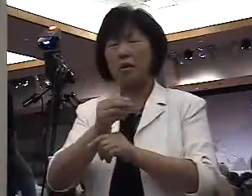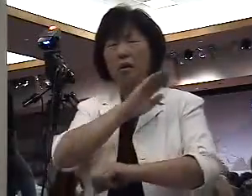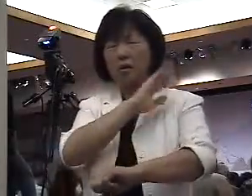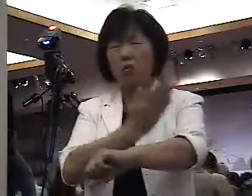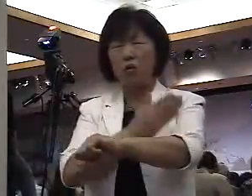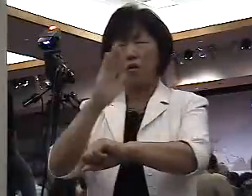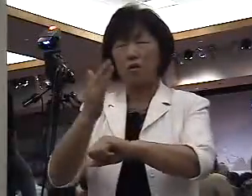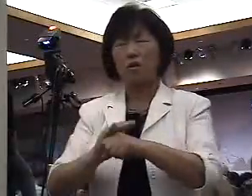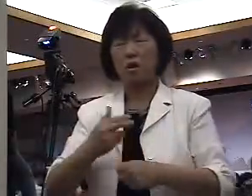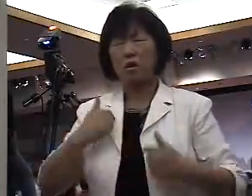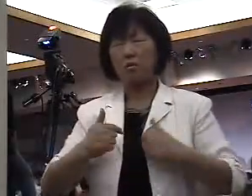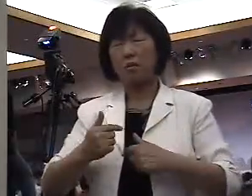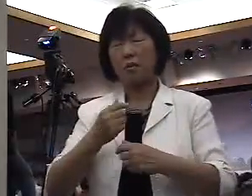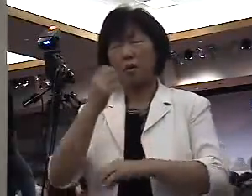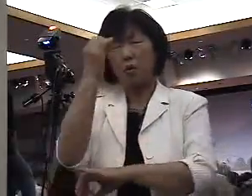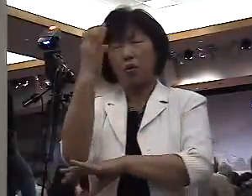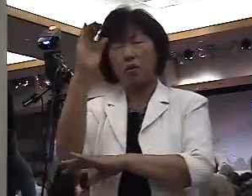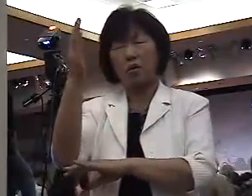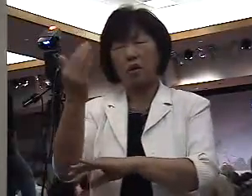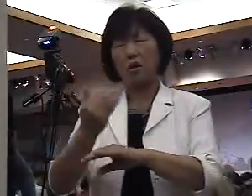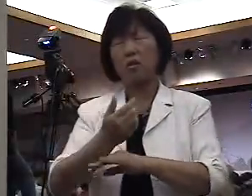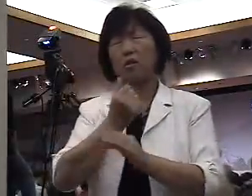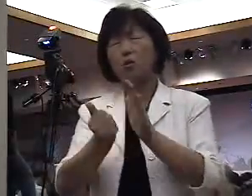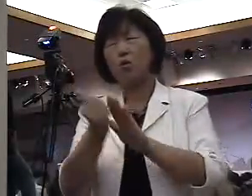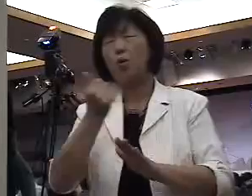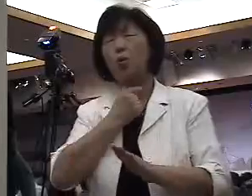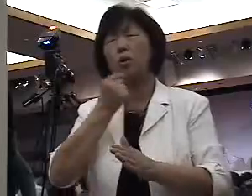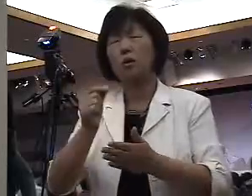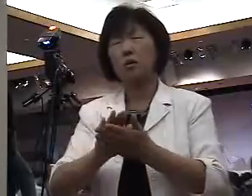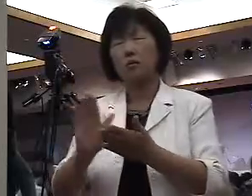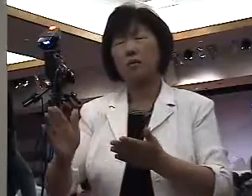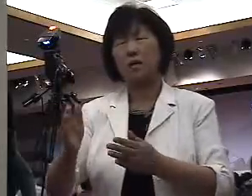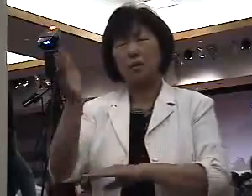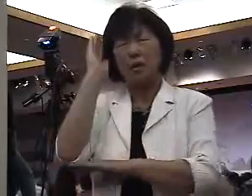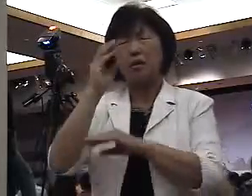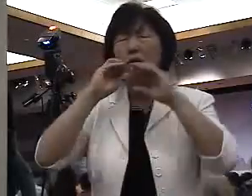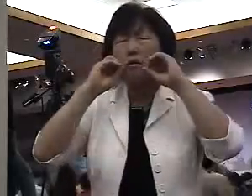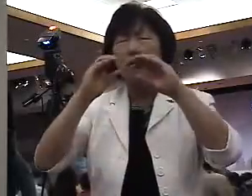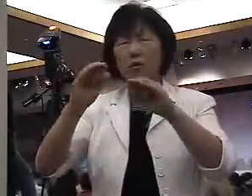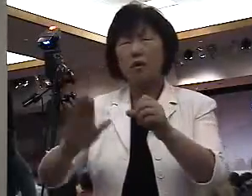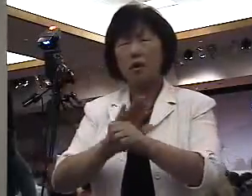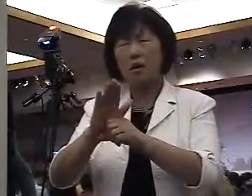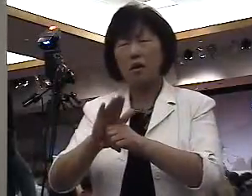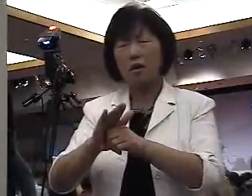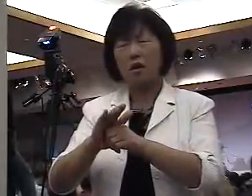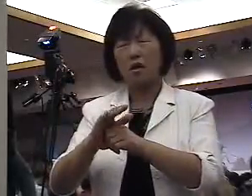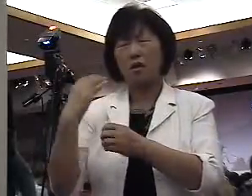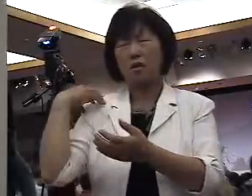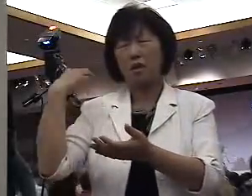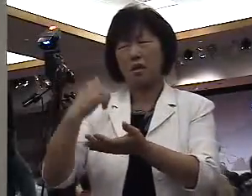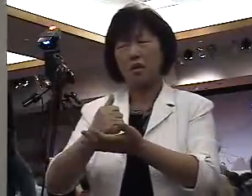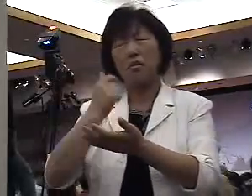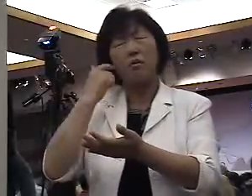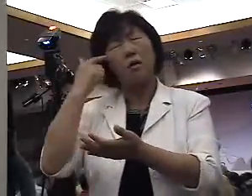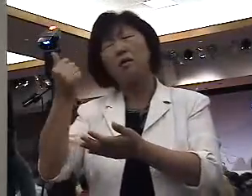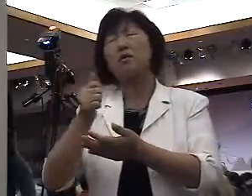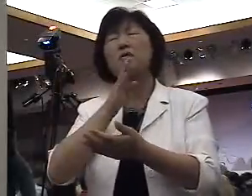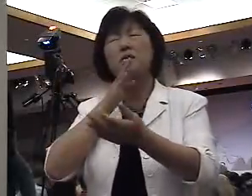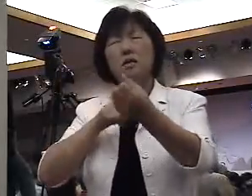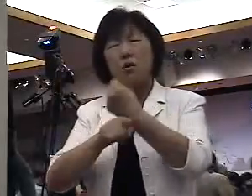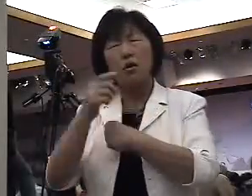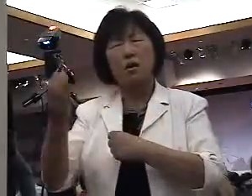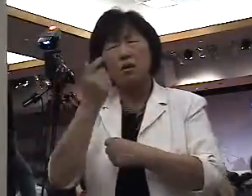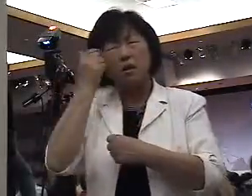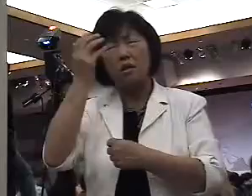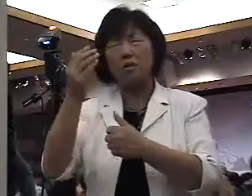능력이 되고 기쁨의 원천이 되기를 소원합니다. 말씀 선포하시는 사랑하는 김수영 담임 목사님을 진리와